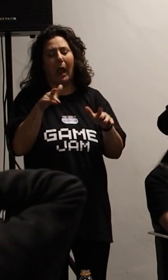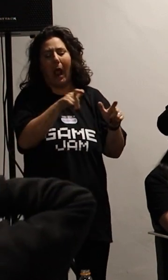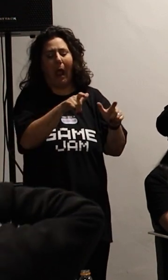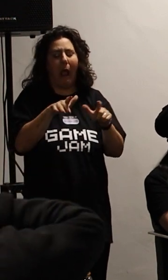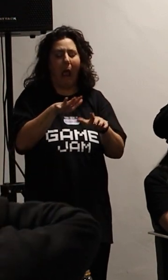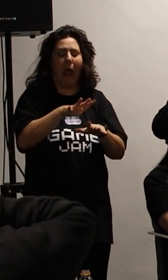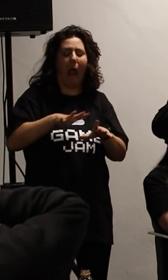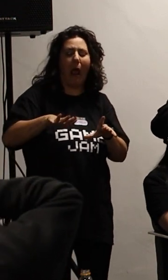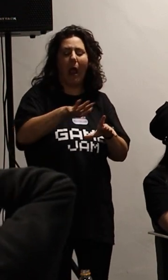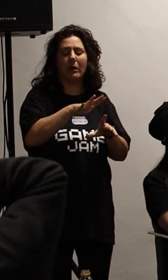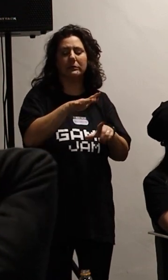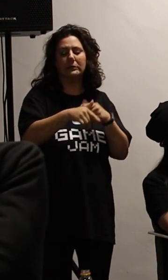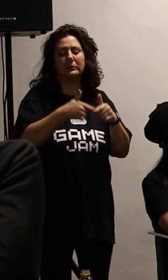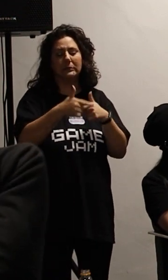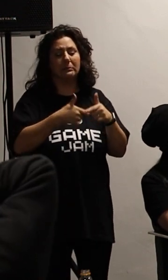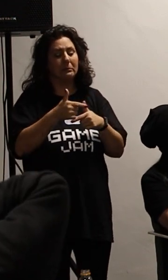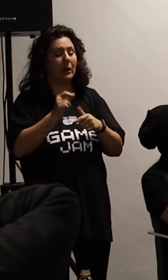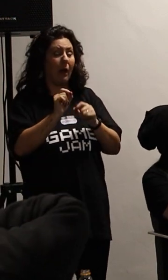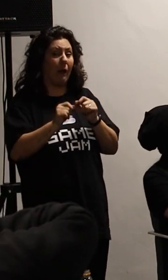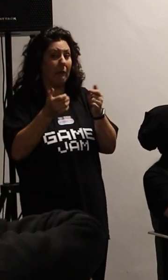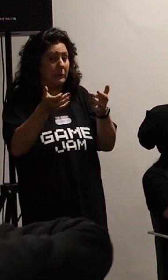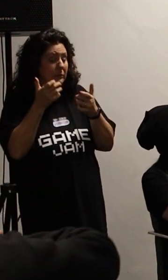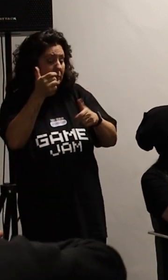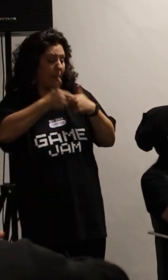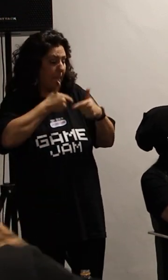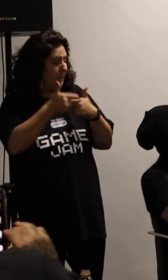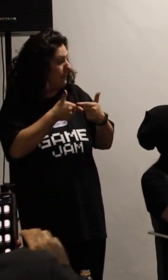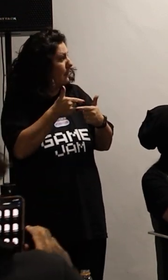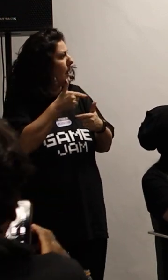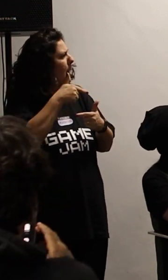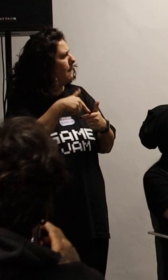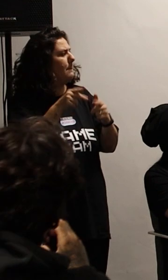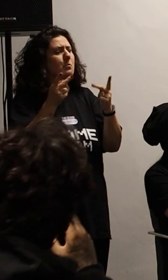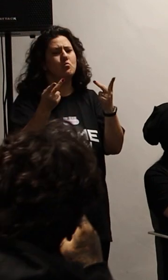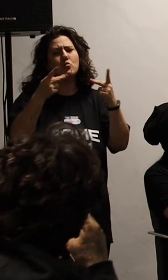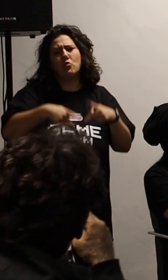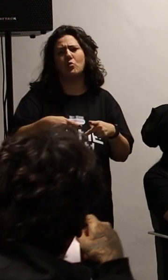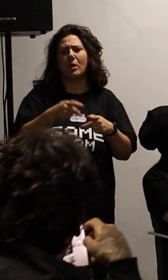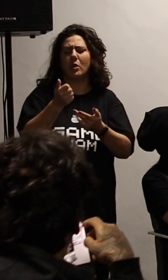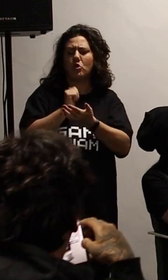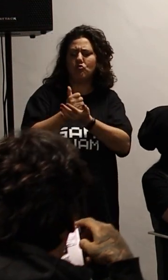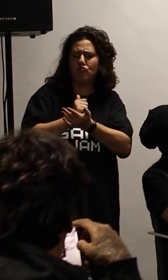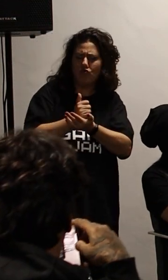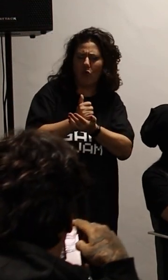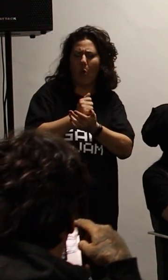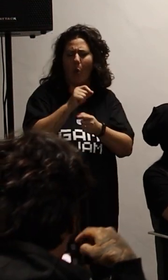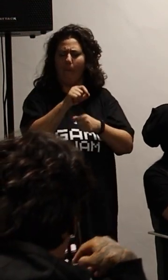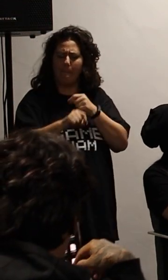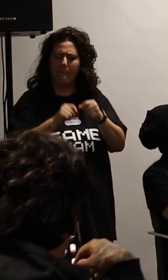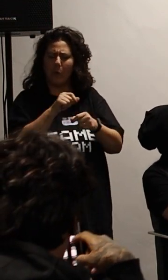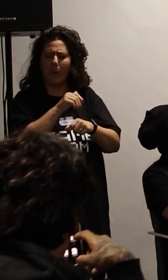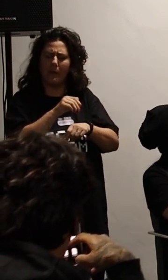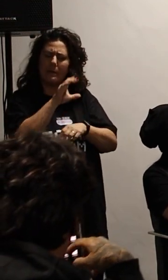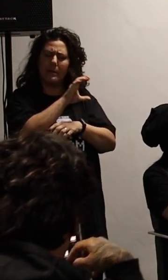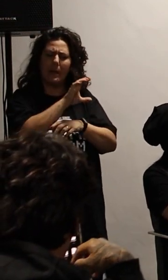vai atuar. Então, para quem quer trabalhar com programação de jogos, é importante conhecer a linguagem de programação, o C++,